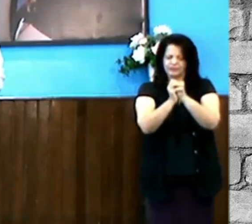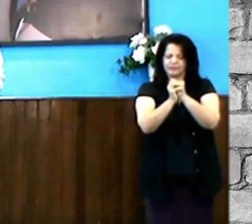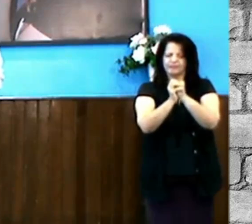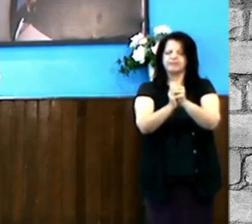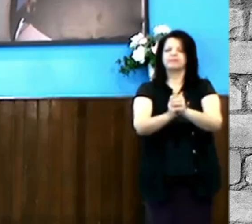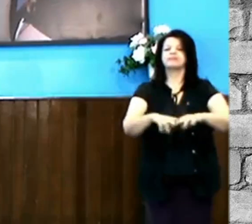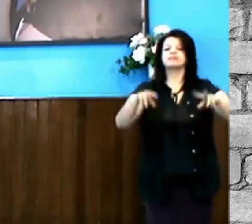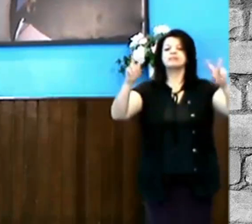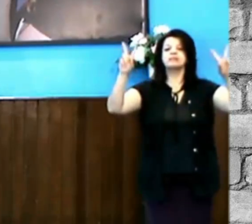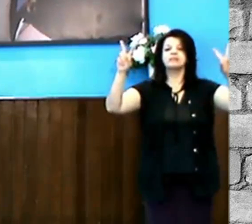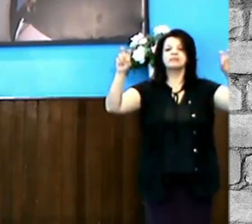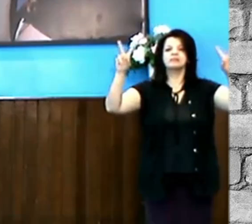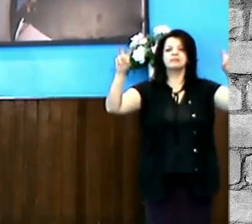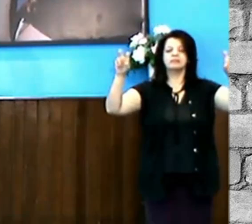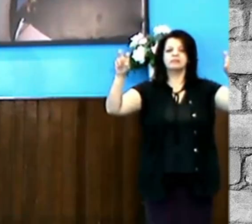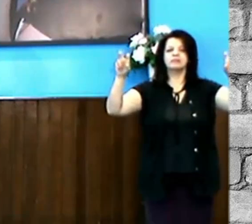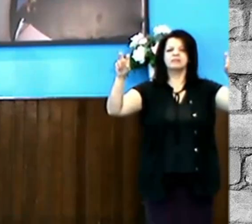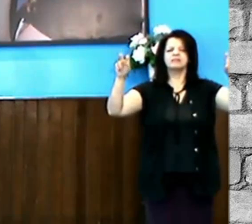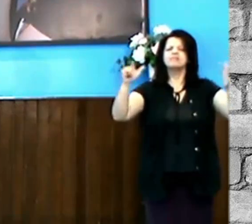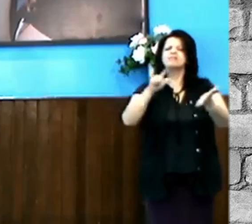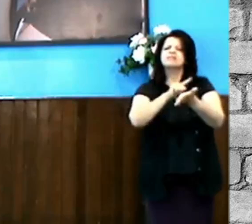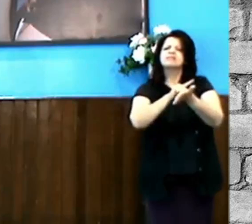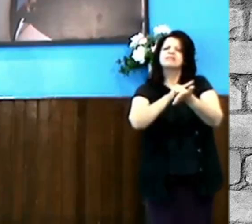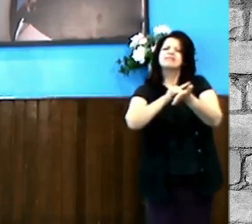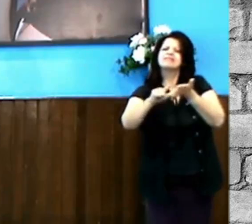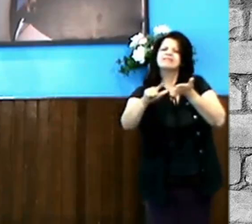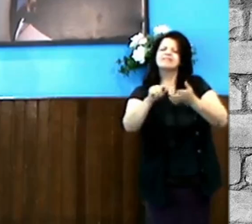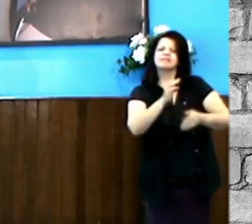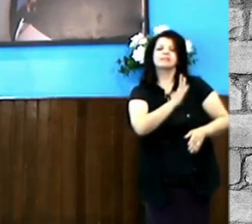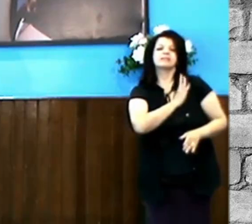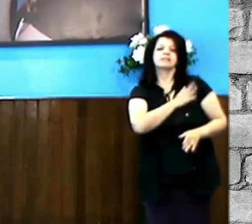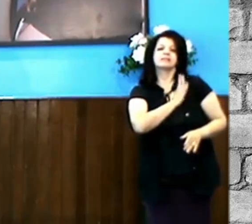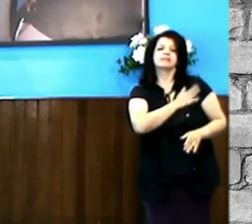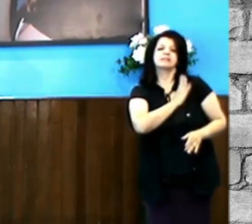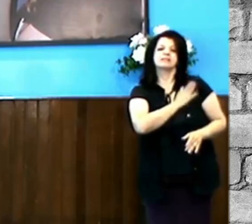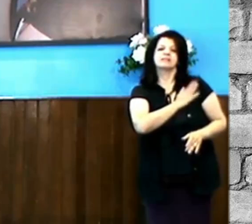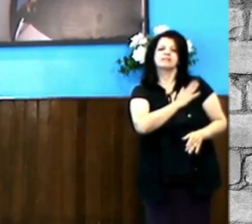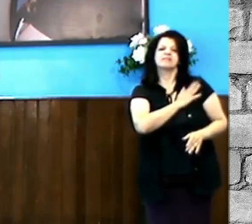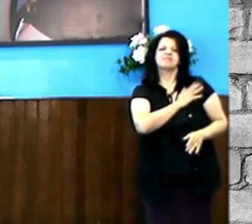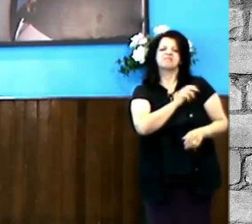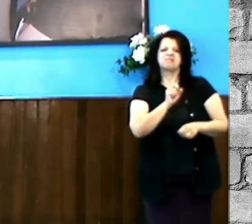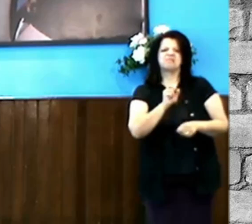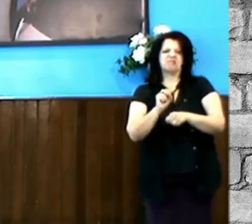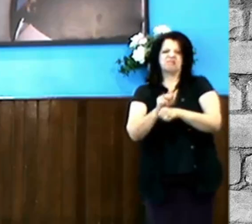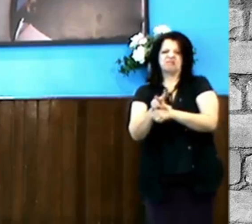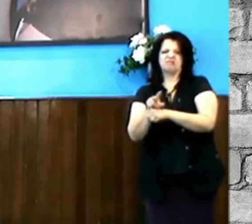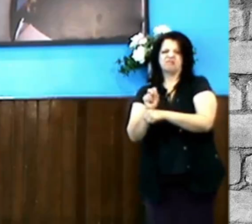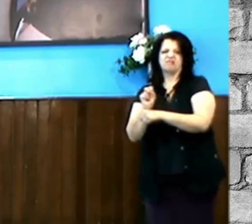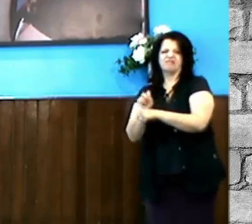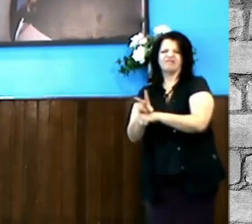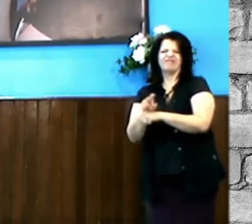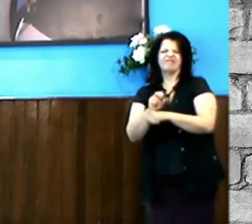O tema desta mensagem é purificando o coração dos venenos, das